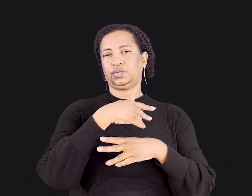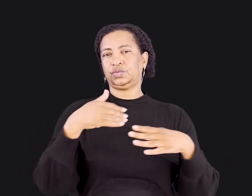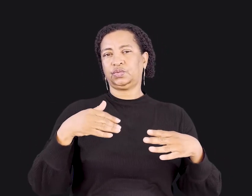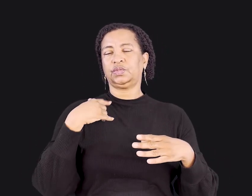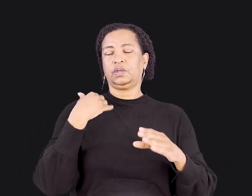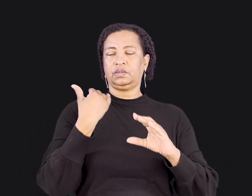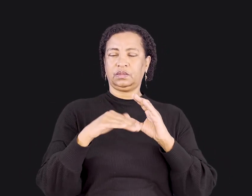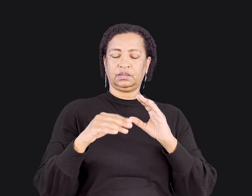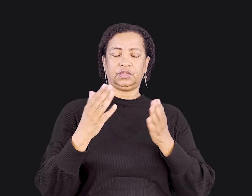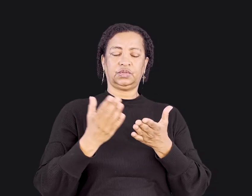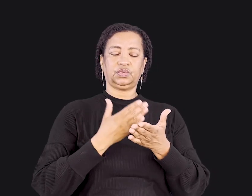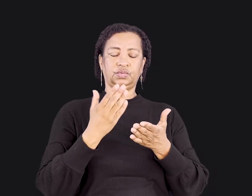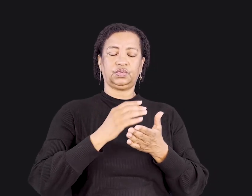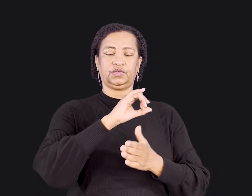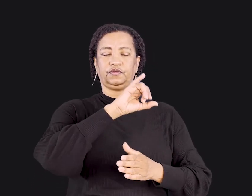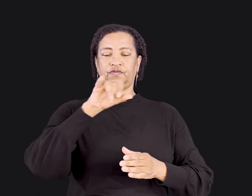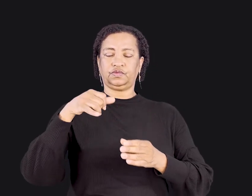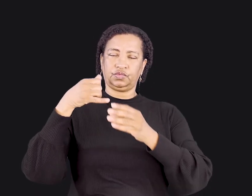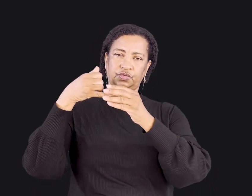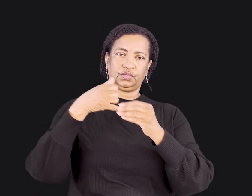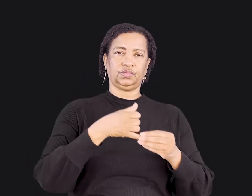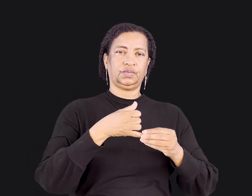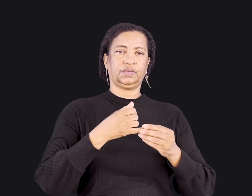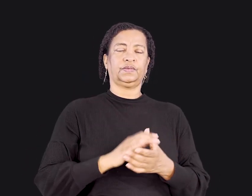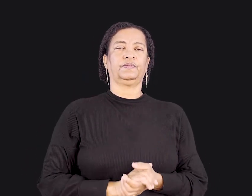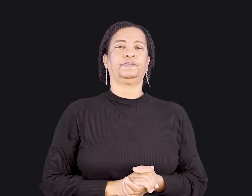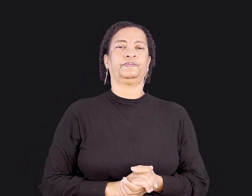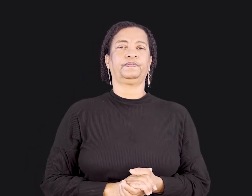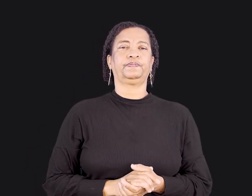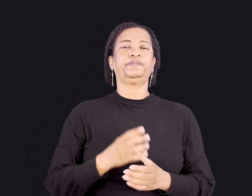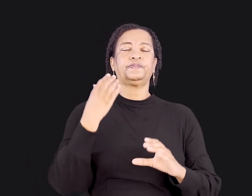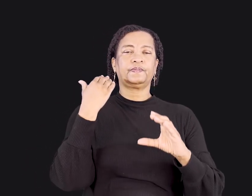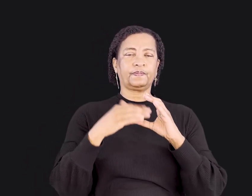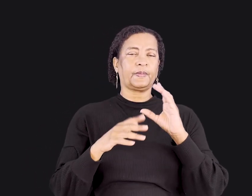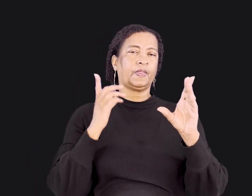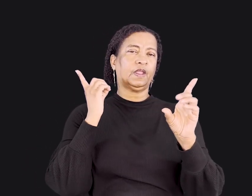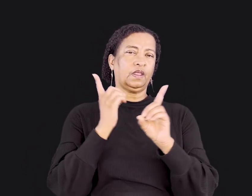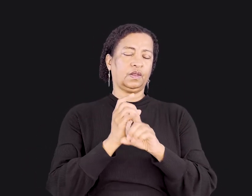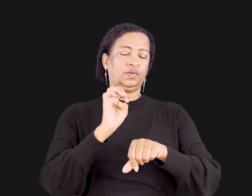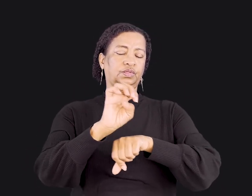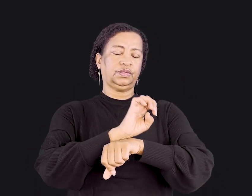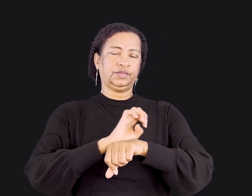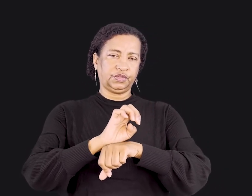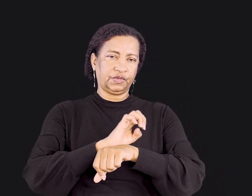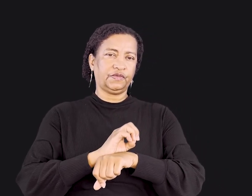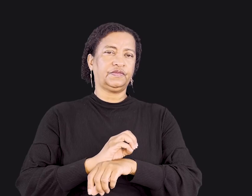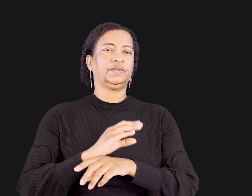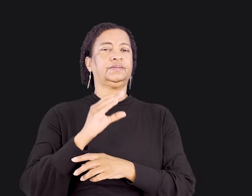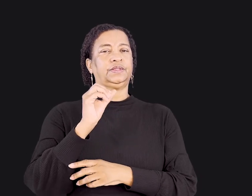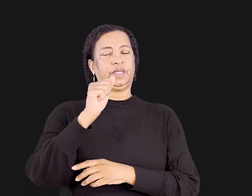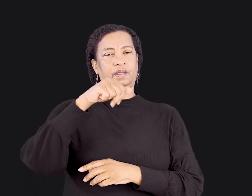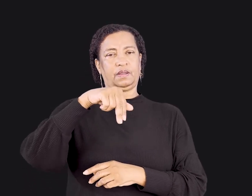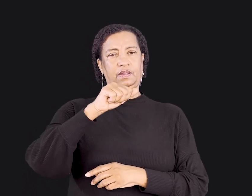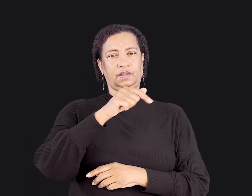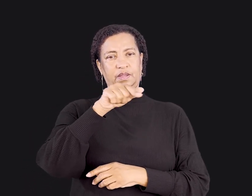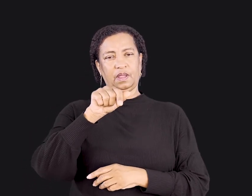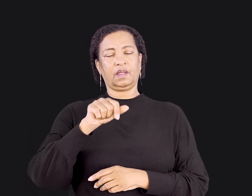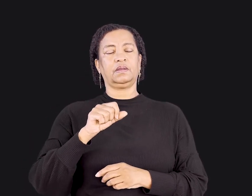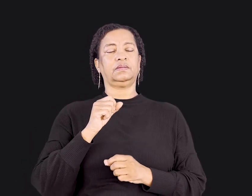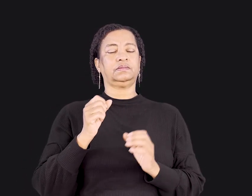mensagem do livro de Josué. Essa é a mensagem que encontramos em Efésios, mas Canaã representa as bênçãos